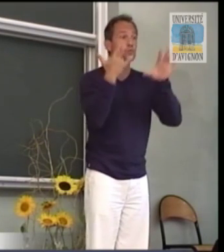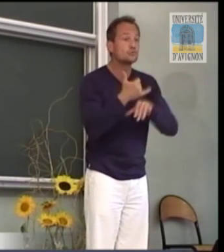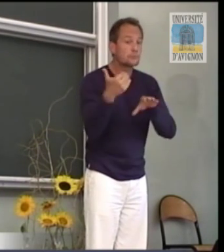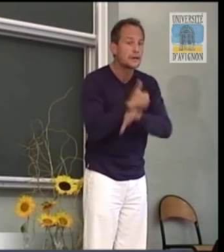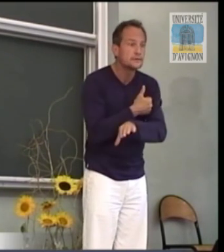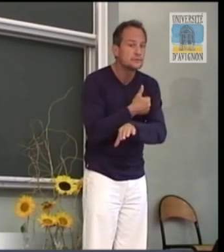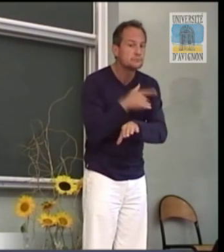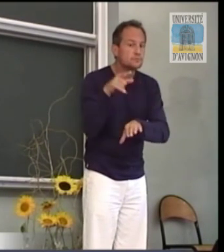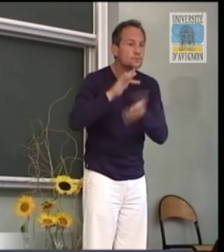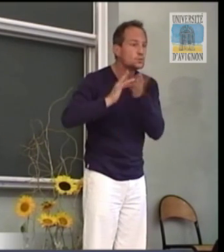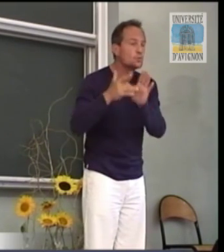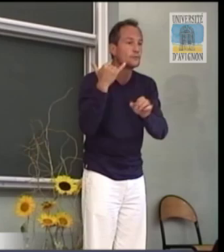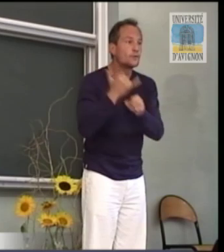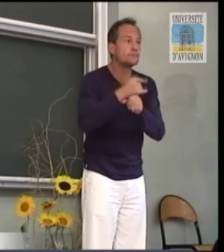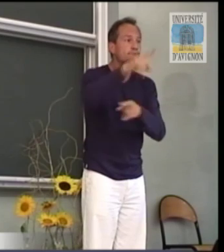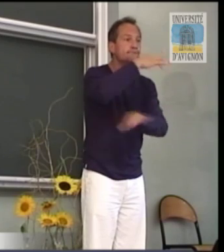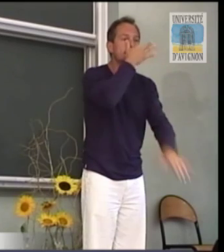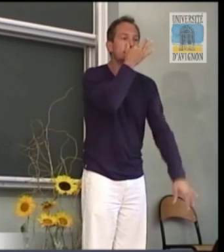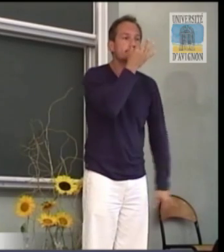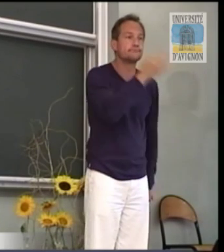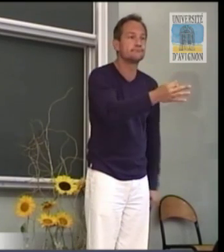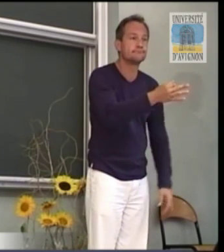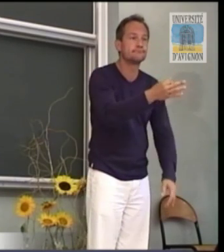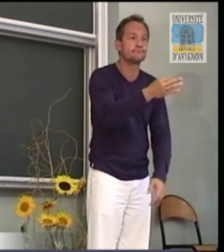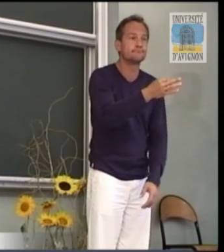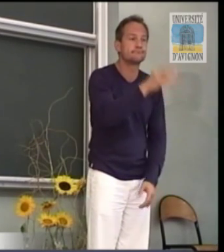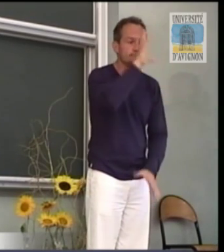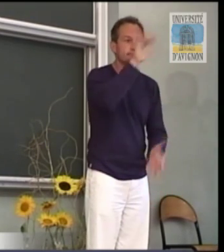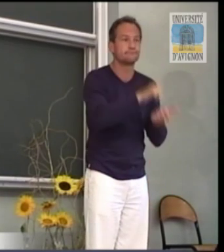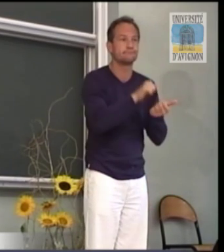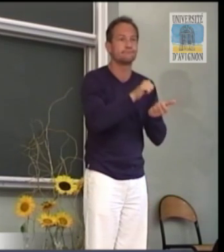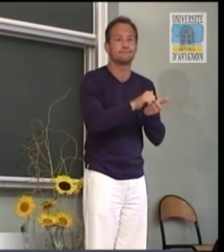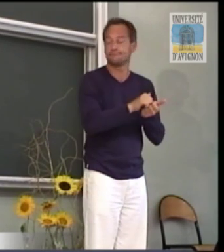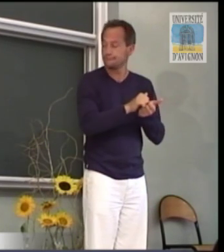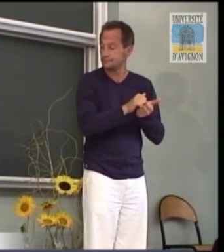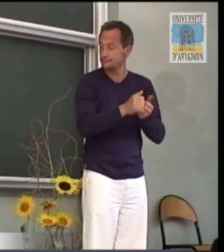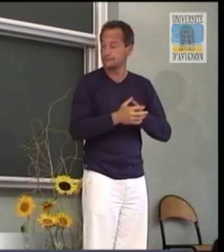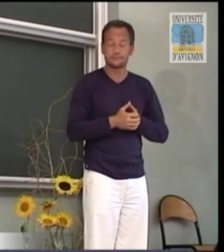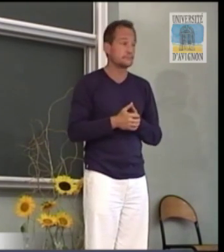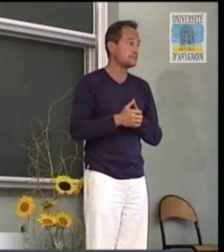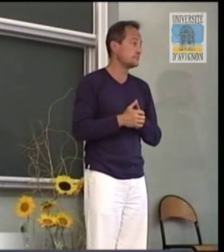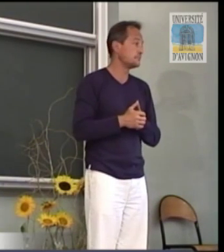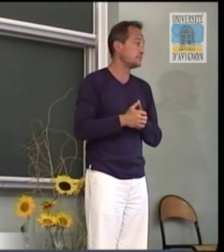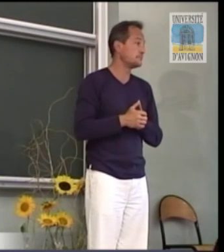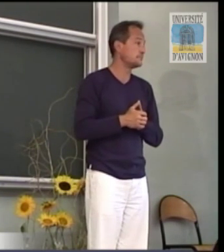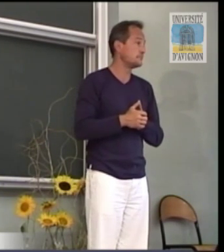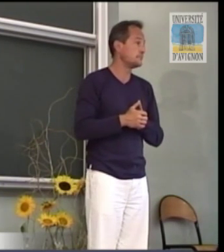Donc, restons prudents. Ça, c'est la première action. La seconde action, c'est d'interpeller